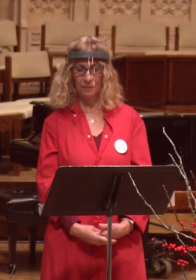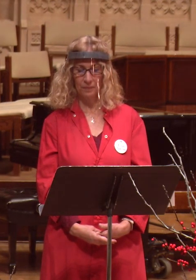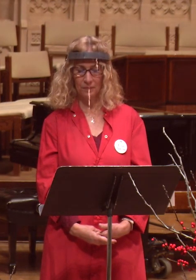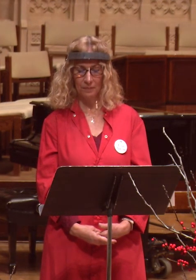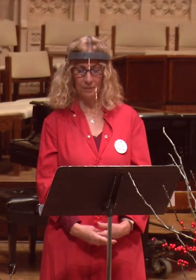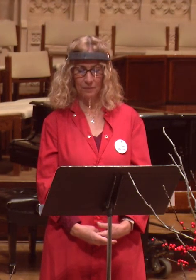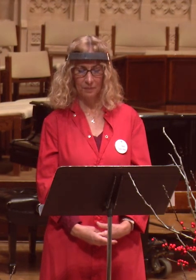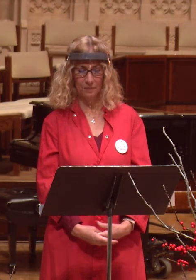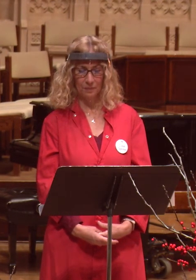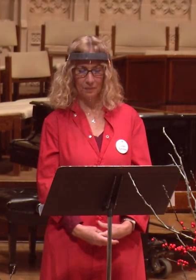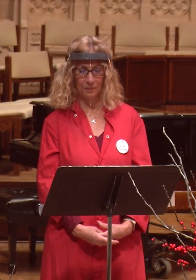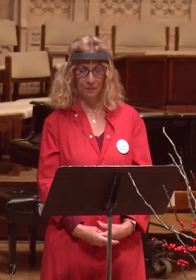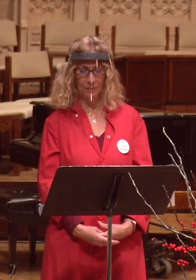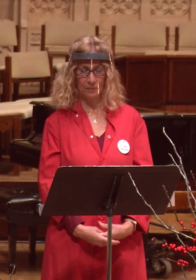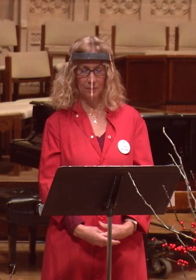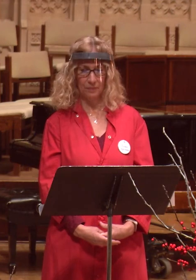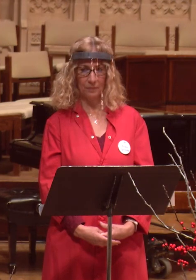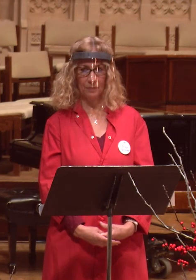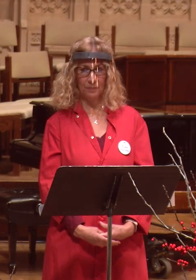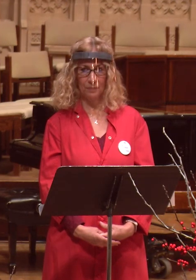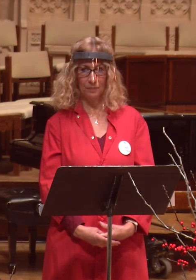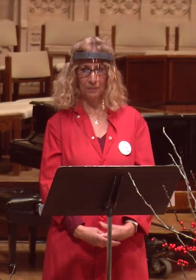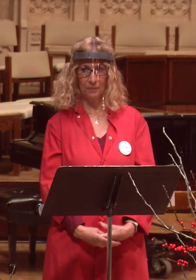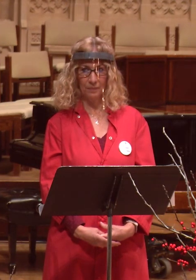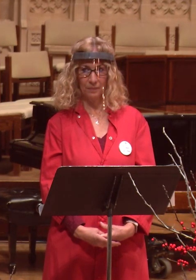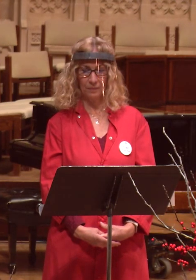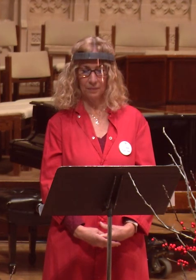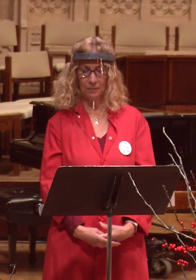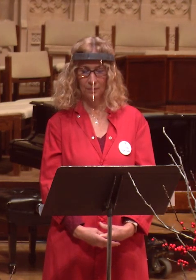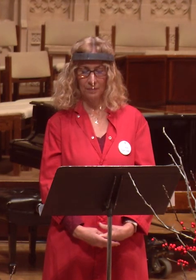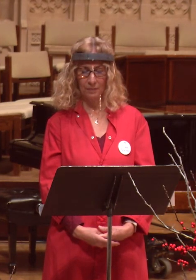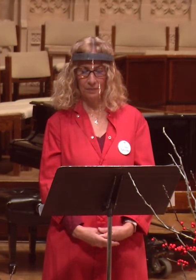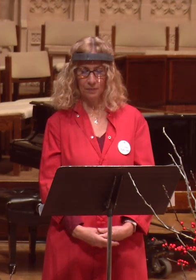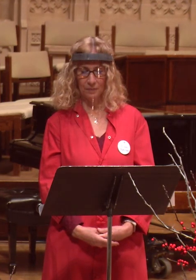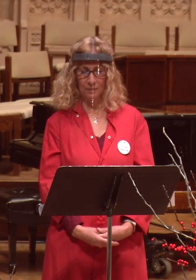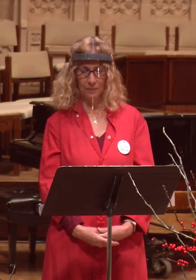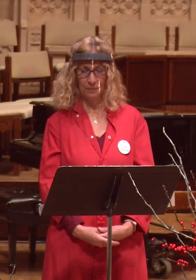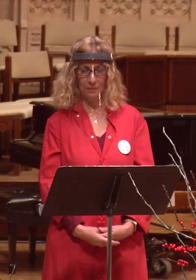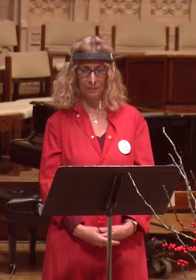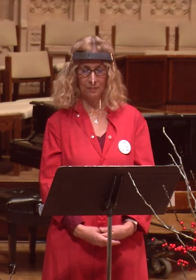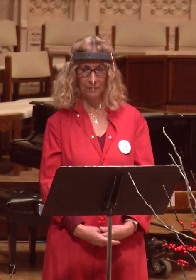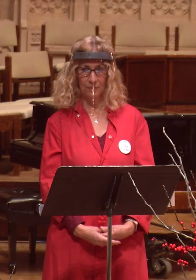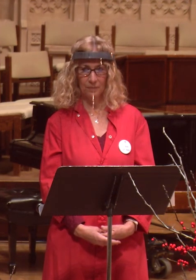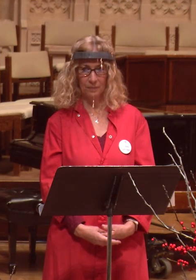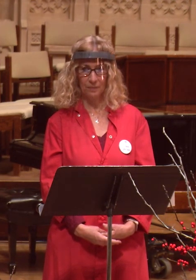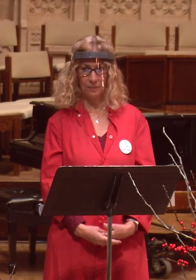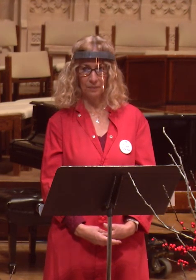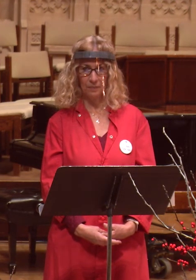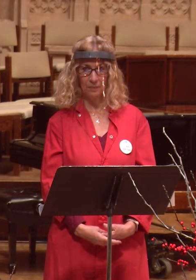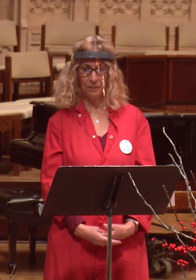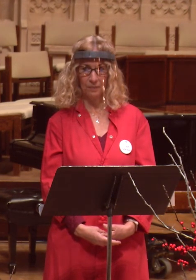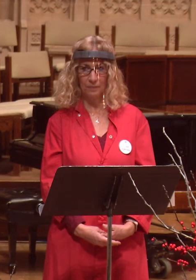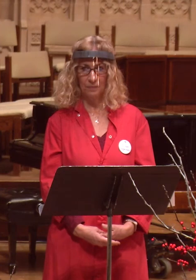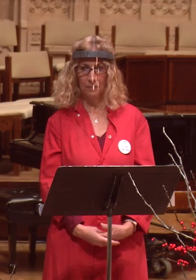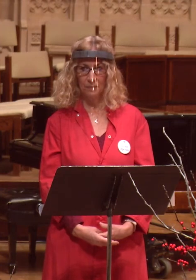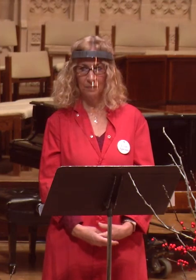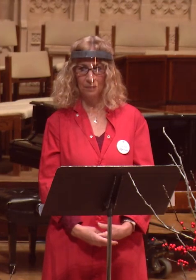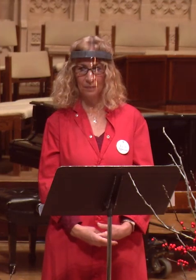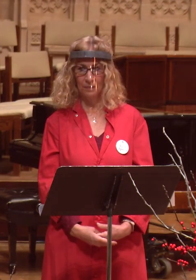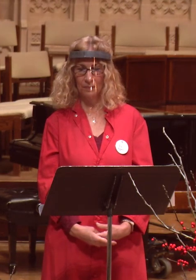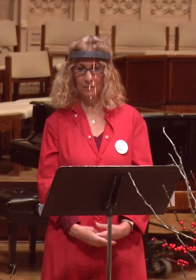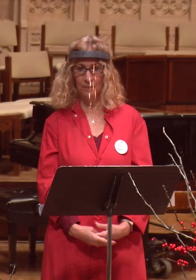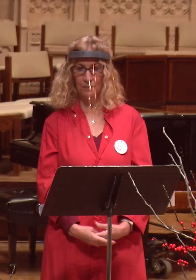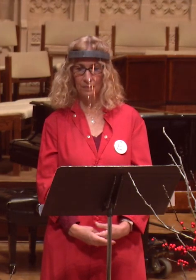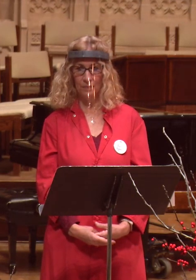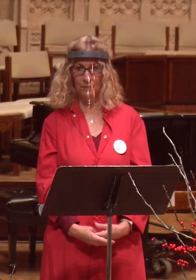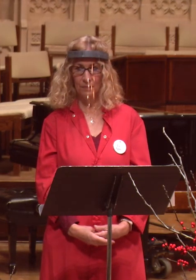muertos volverán a nacer de la tierra. Escuchen lo que dice el Espíritu